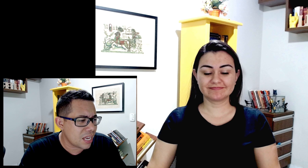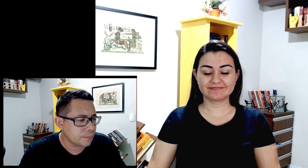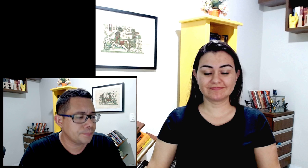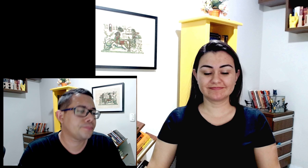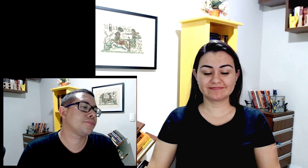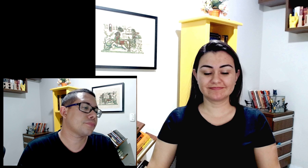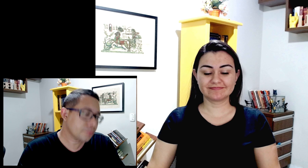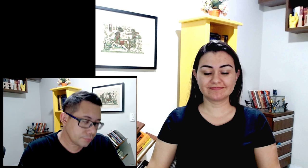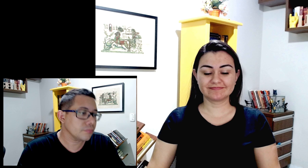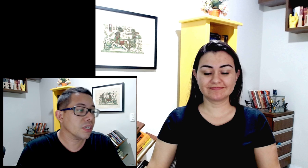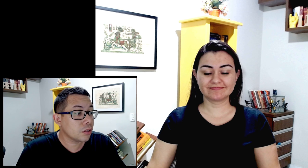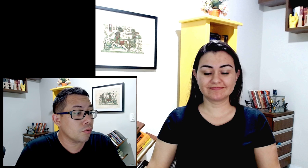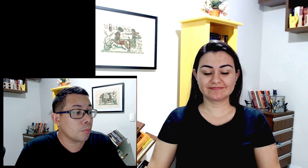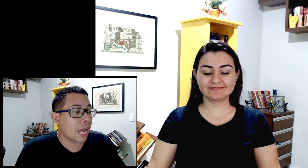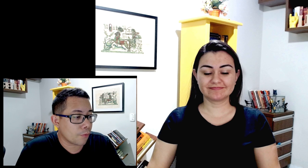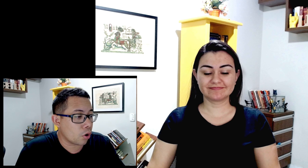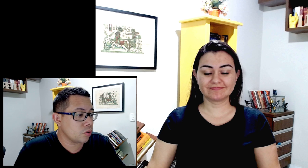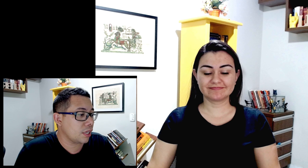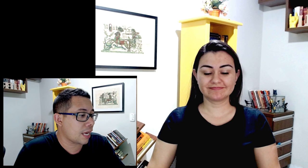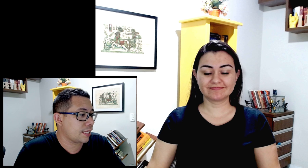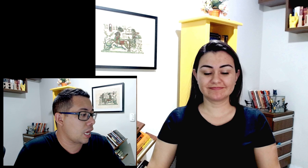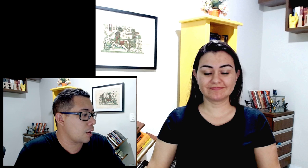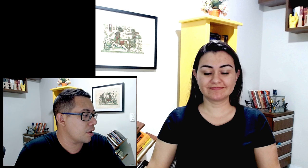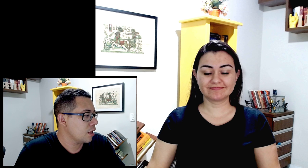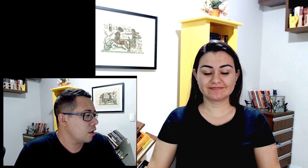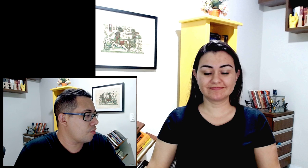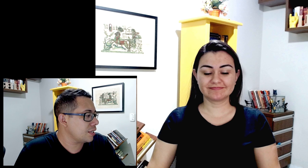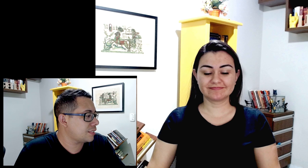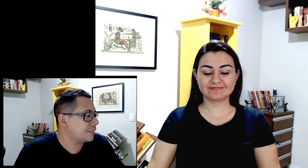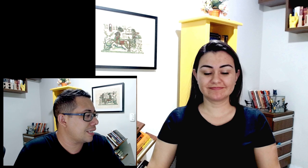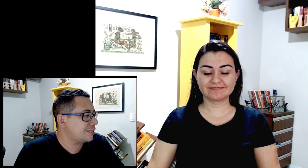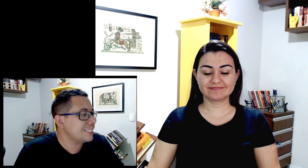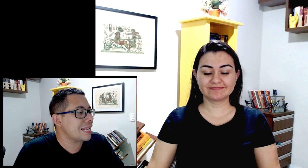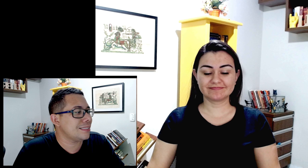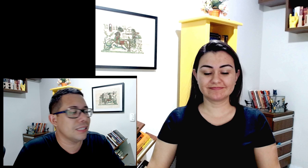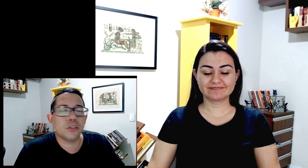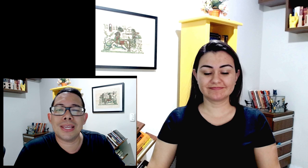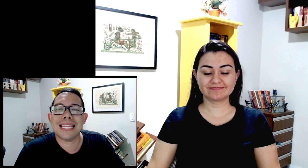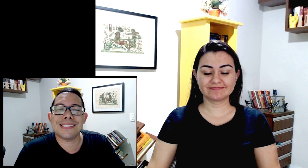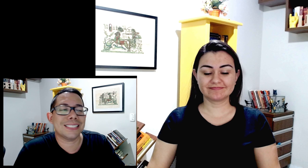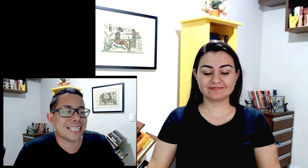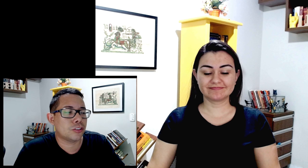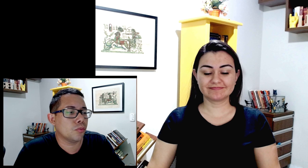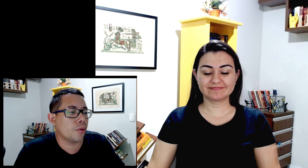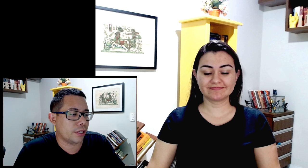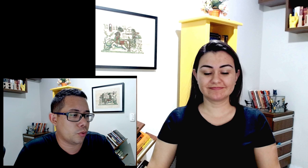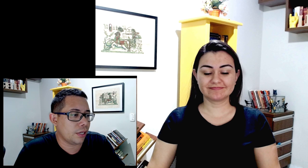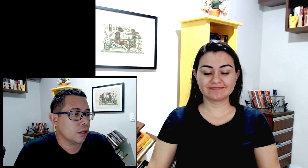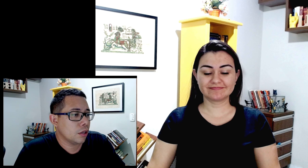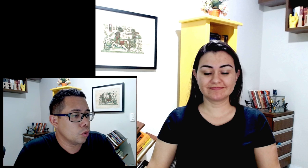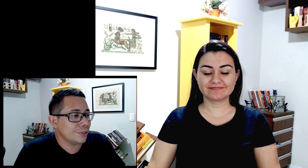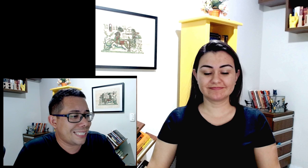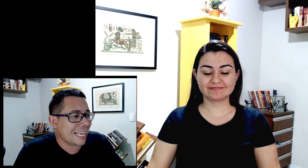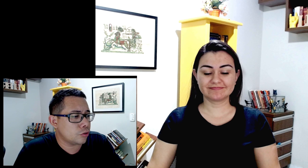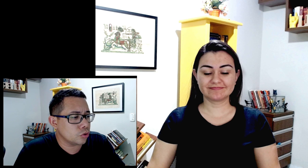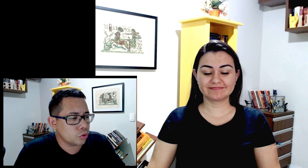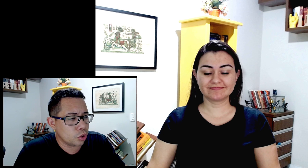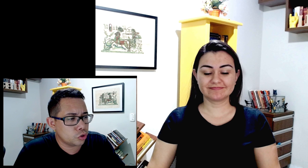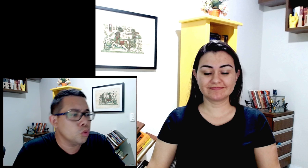dizer então vamos lá olha o que que a Kelly Lima vai estar sinalizando aí nesse exato momento em no três os dois